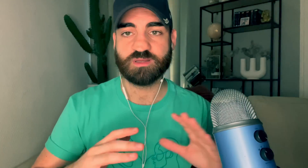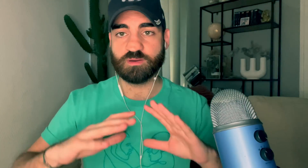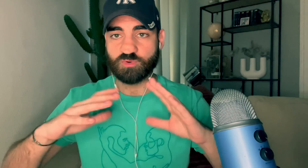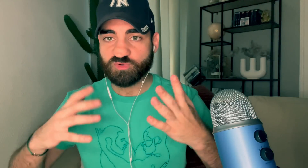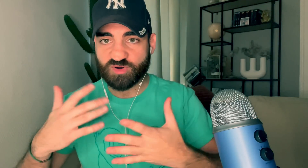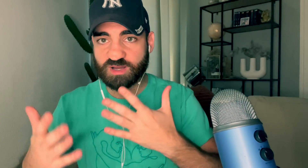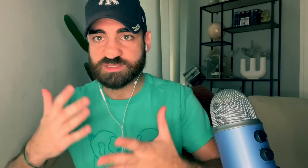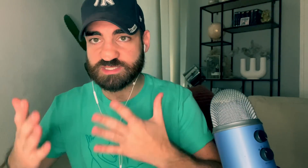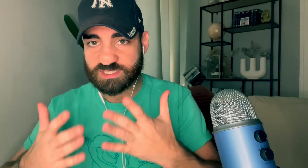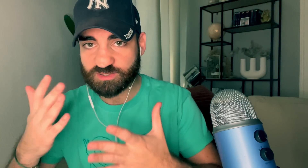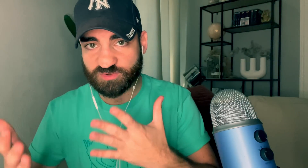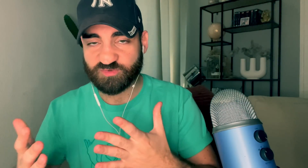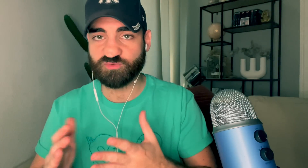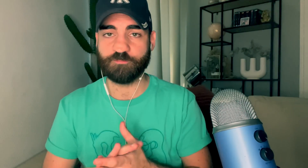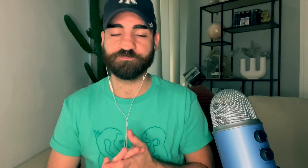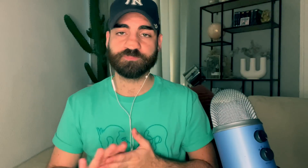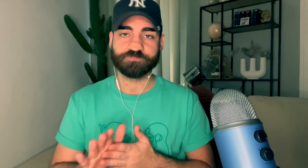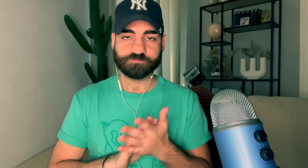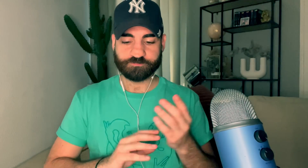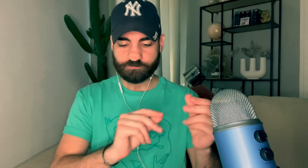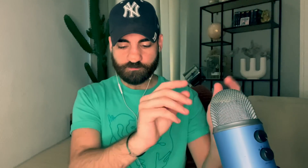pour pouvoir signer devant toi.